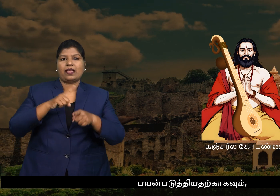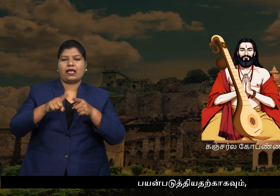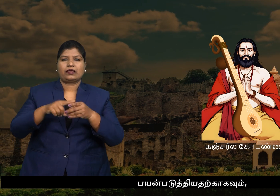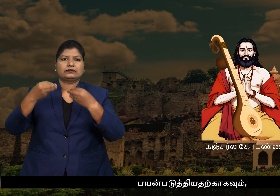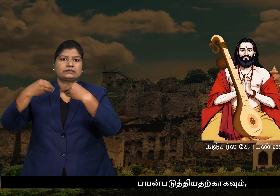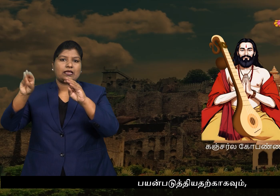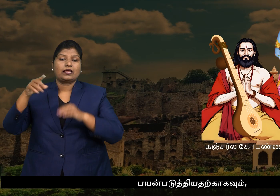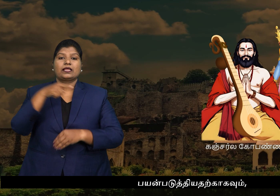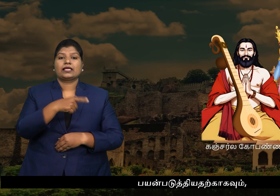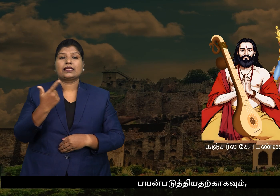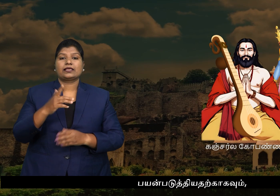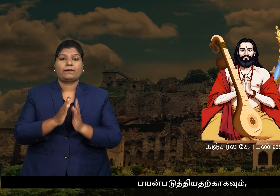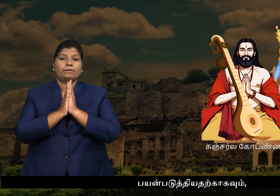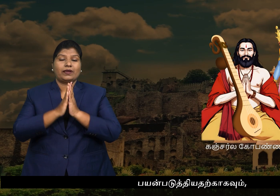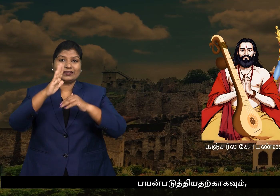பயன்படுத்தியதற்காகவும்